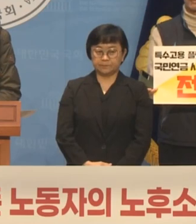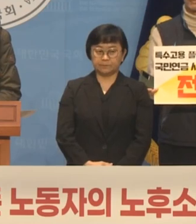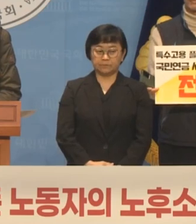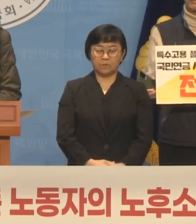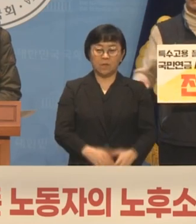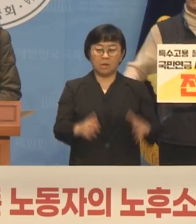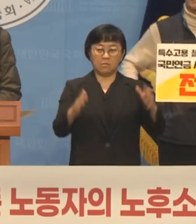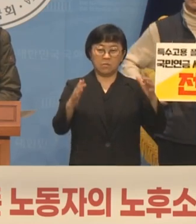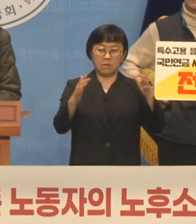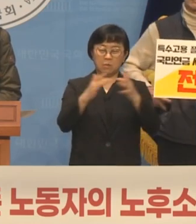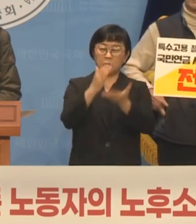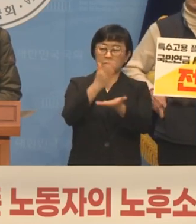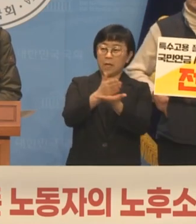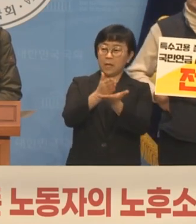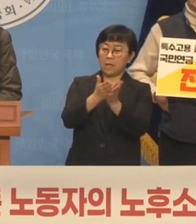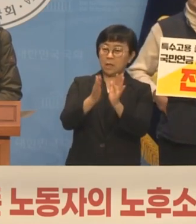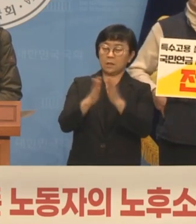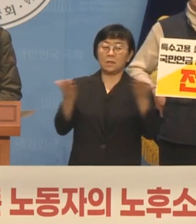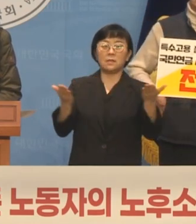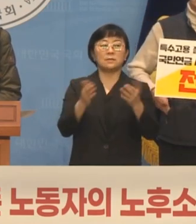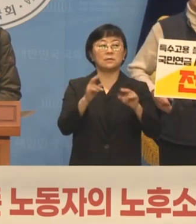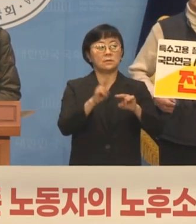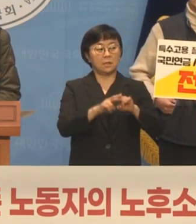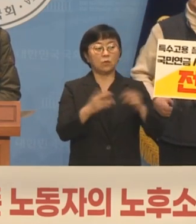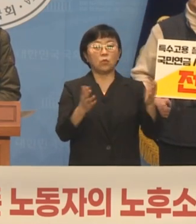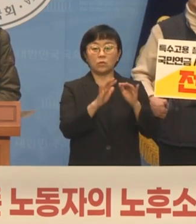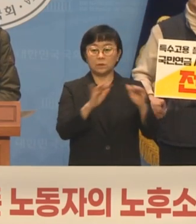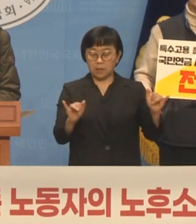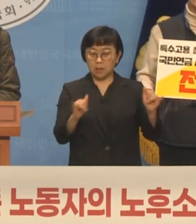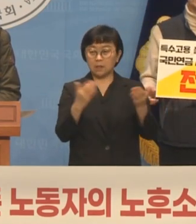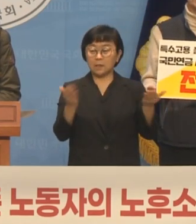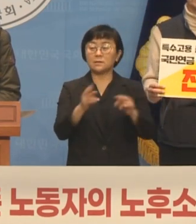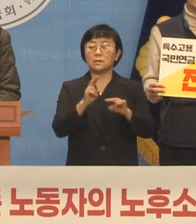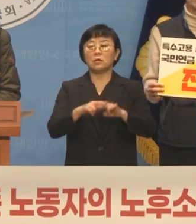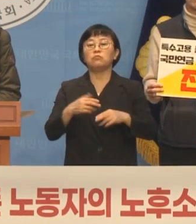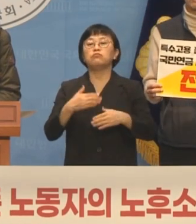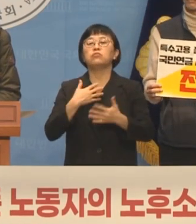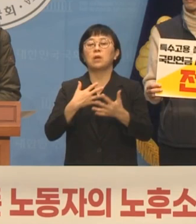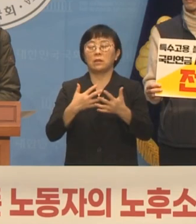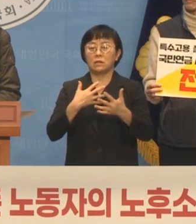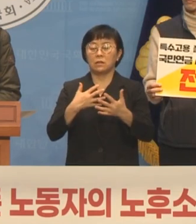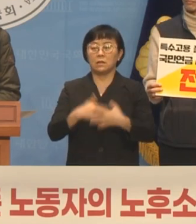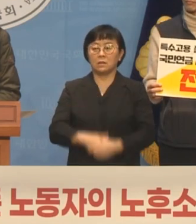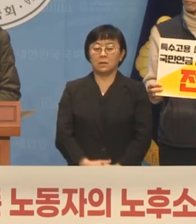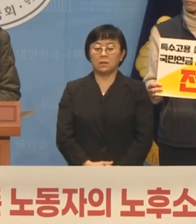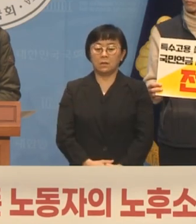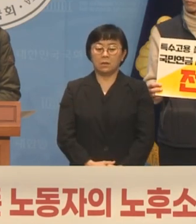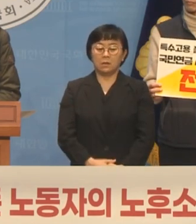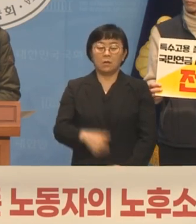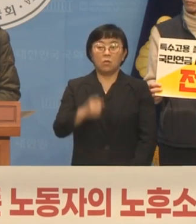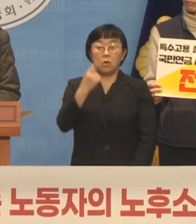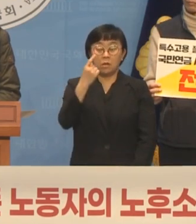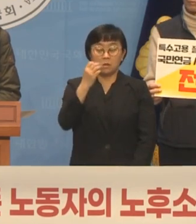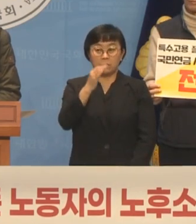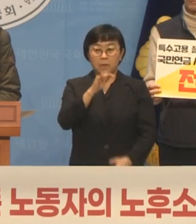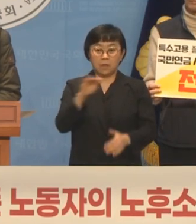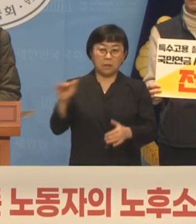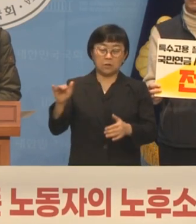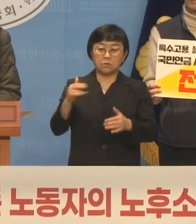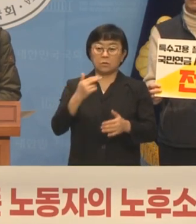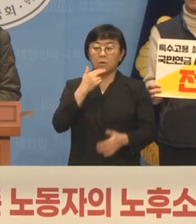플랫폼 노동자들의 일자리는 너무 좀 불안정한 상황입니다. 보수의 기준도 없어서